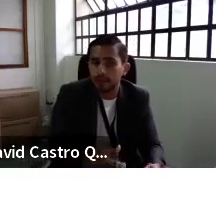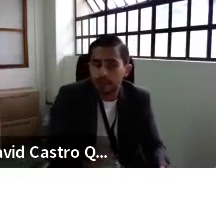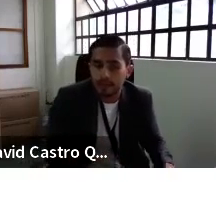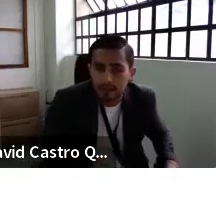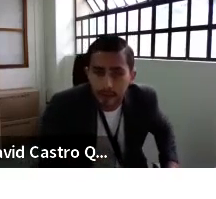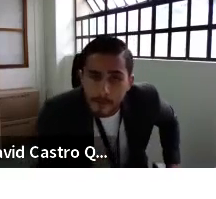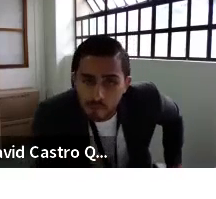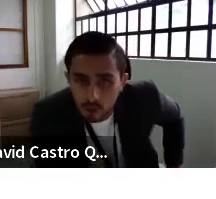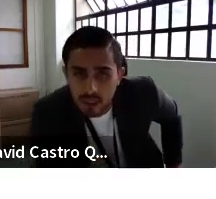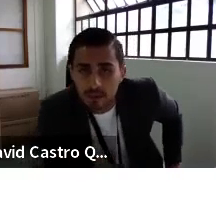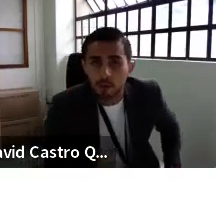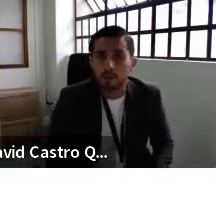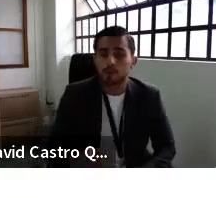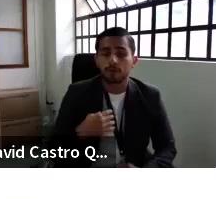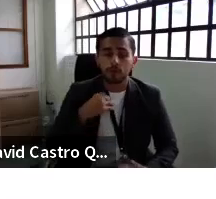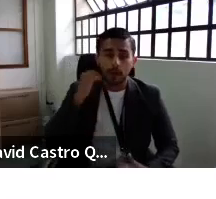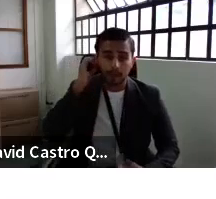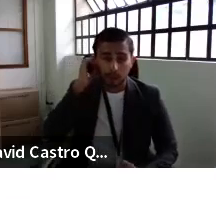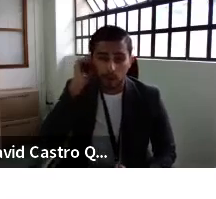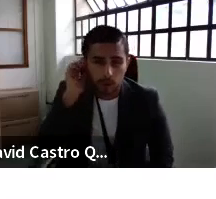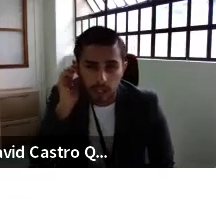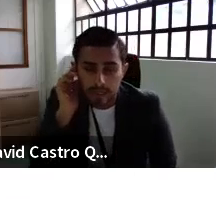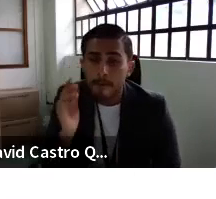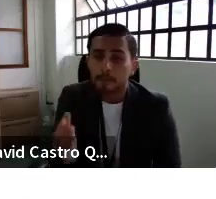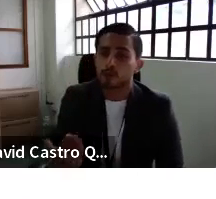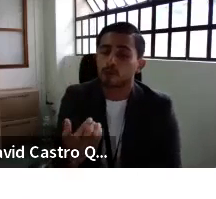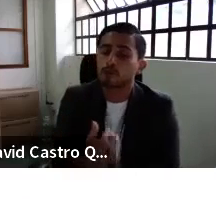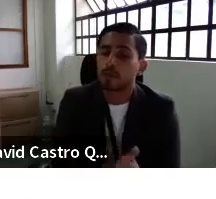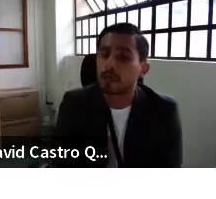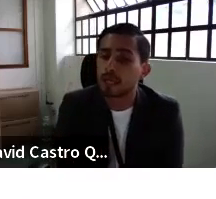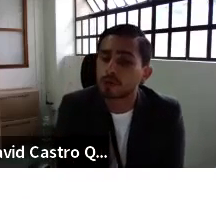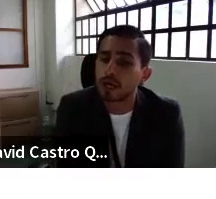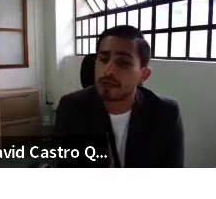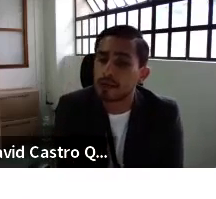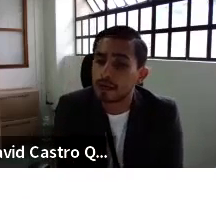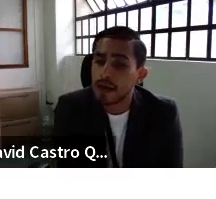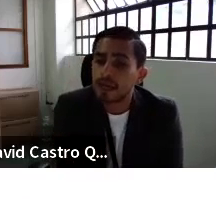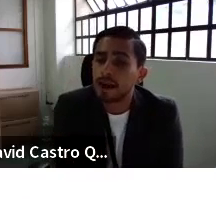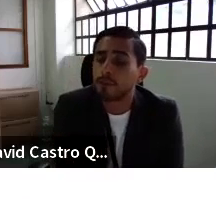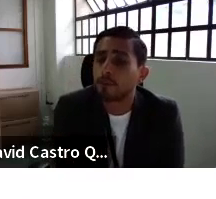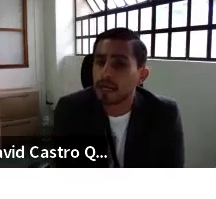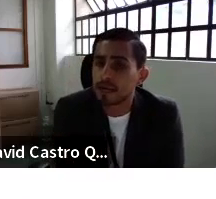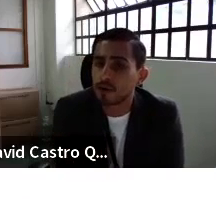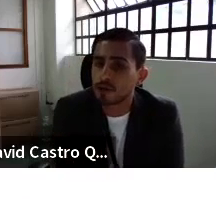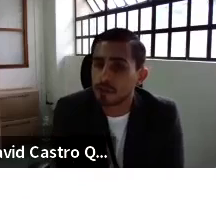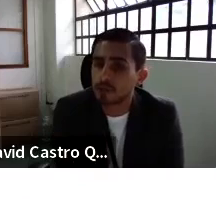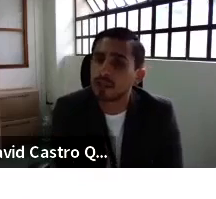materias en las que nos desenvolvemos profesionalmente todos los días nosotros también tenemos que recibir y apropiar ese conocimiento y